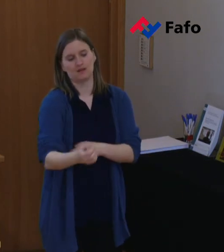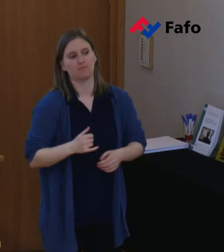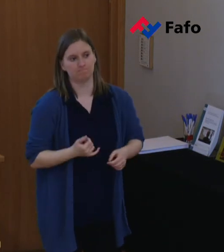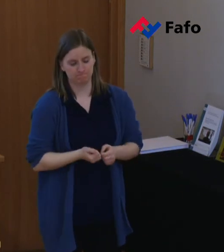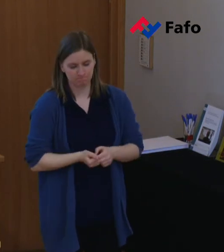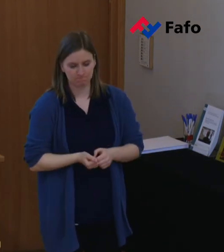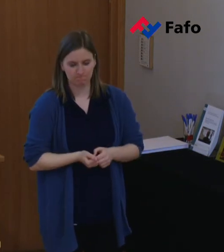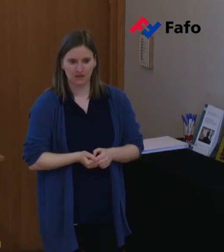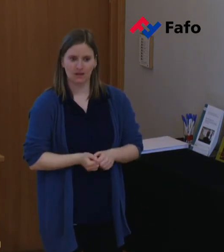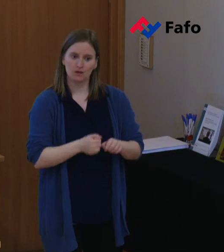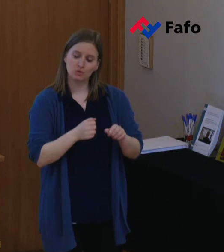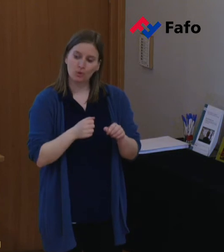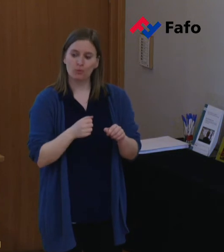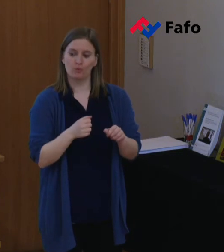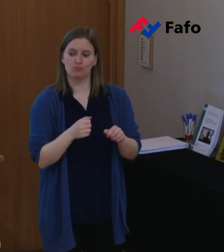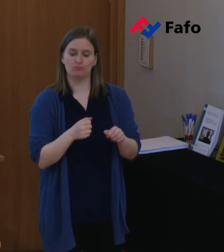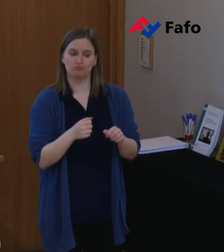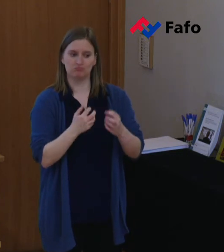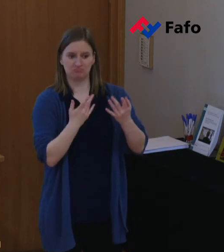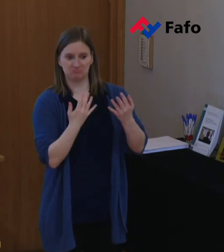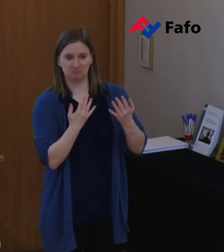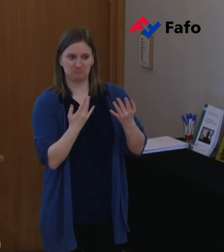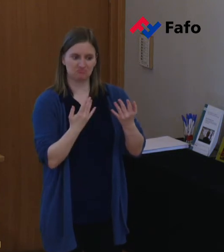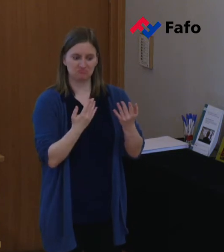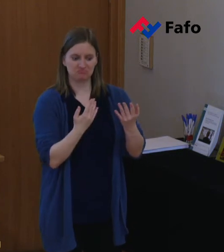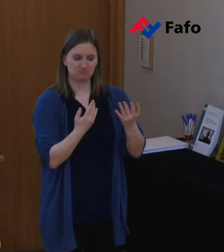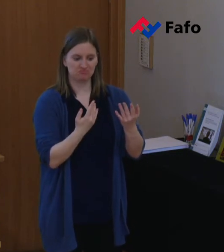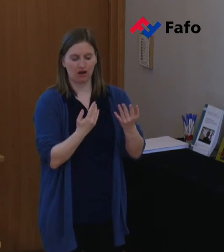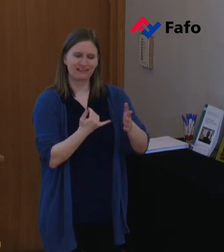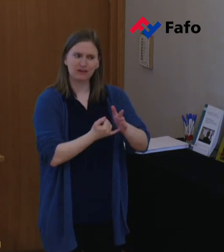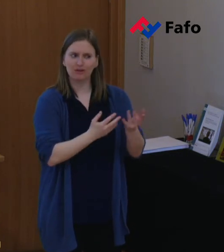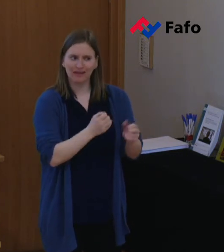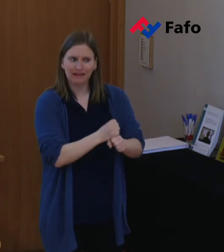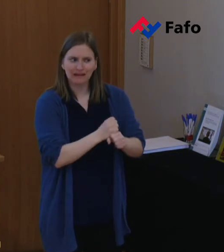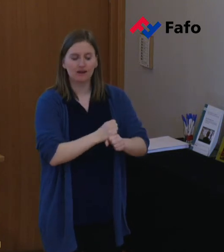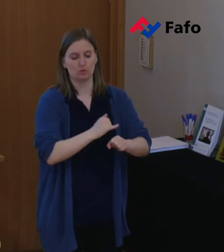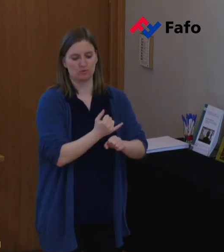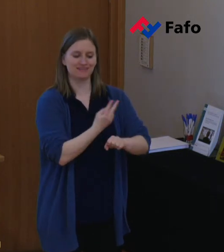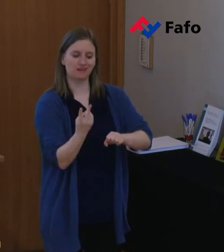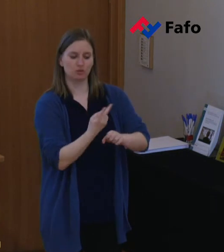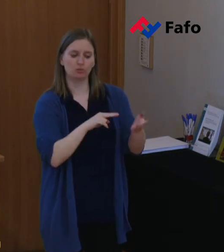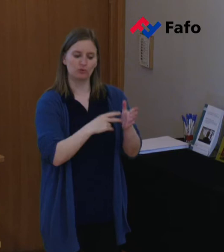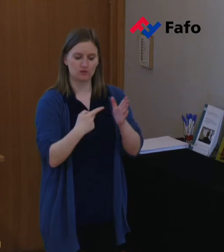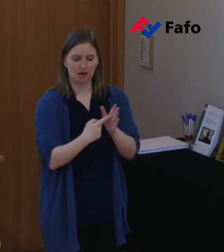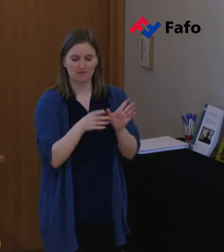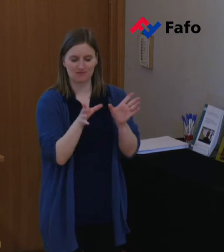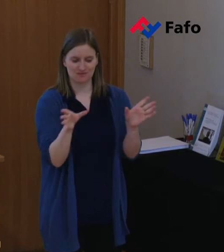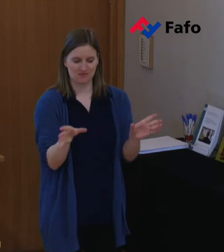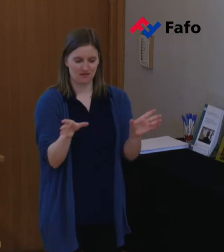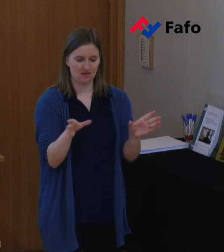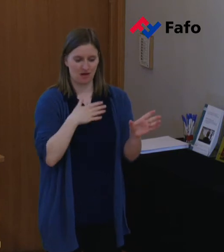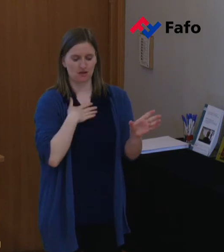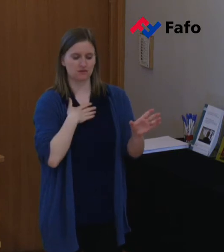og hva er det så dette går ut på? For de 2 prosjektene har jo begge hatt, de har begge